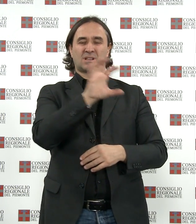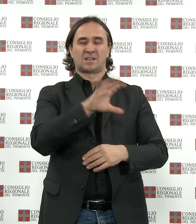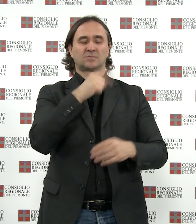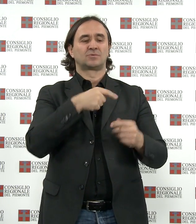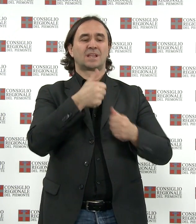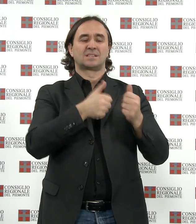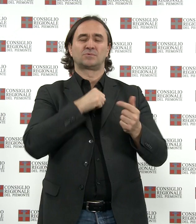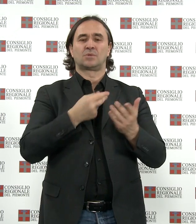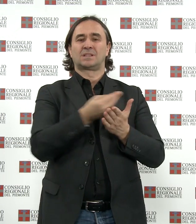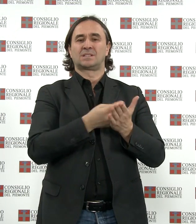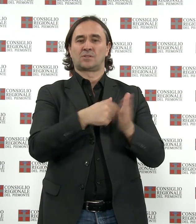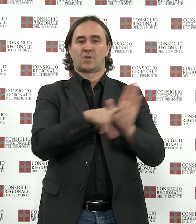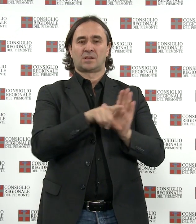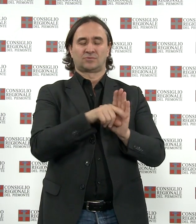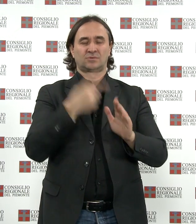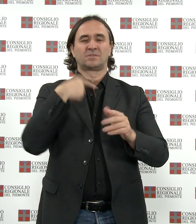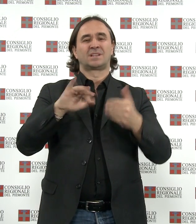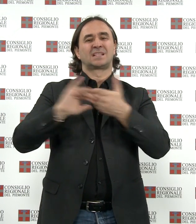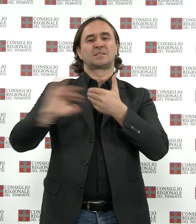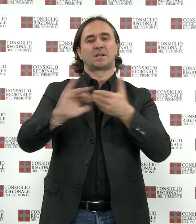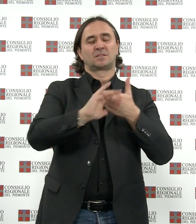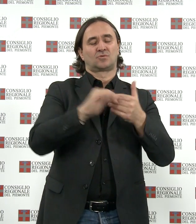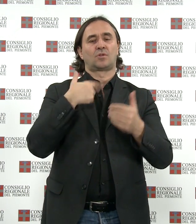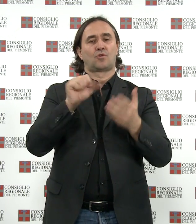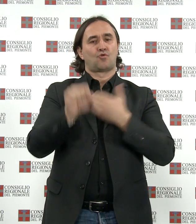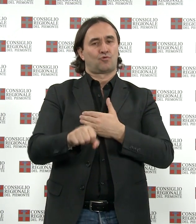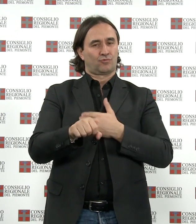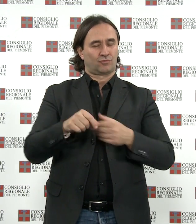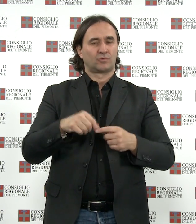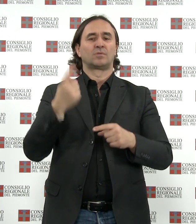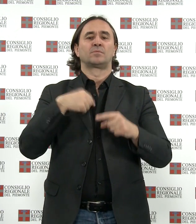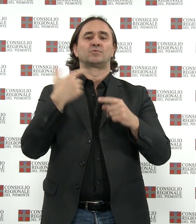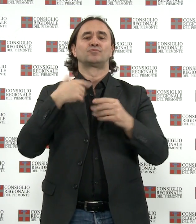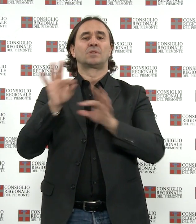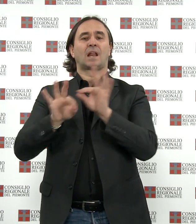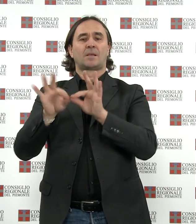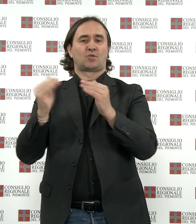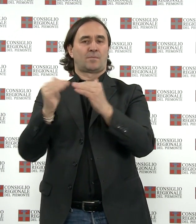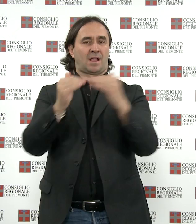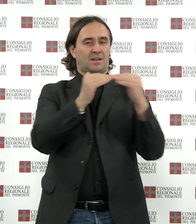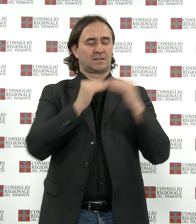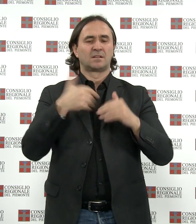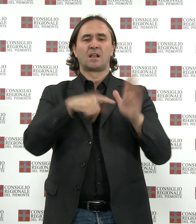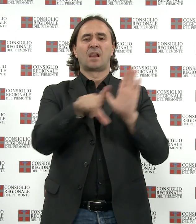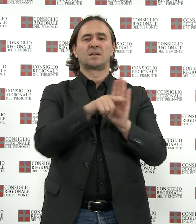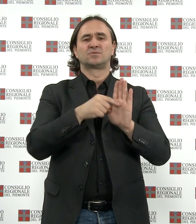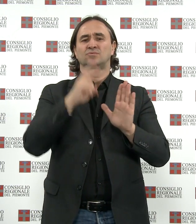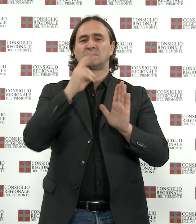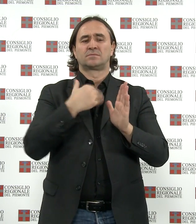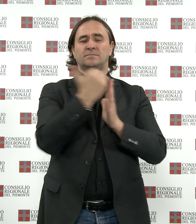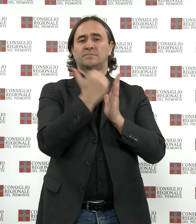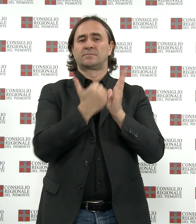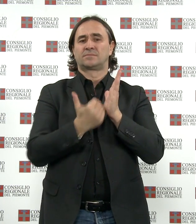contro ogni discriminazione e per la parità di trattamento. La legge fissa alcuni criteri generali e stabilisce norme per la prevenzione